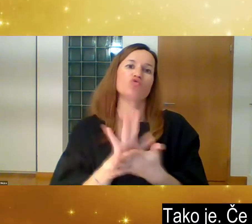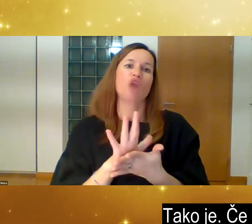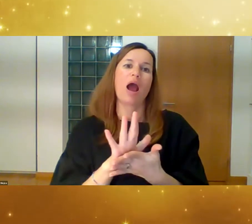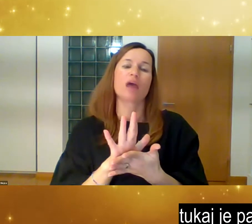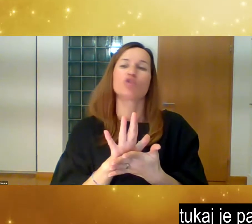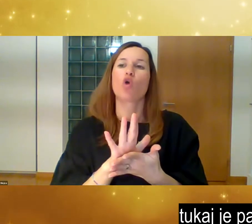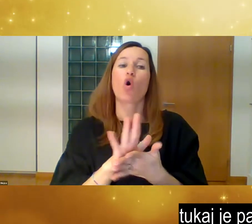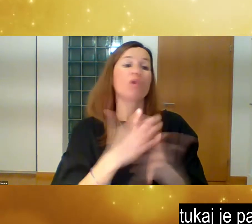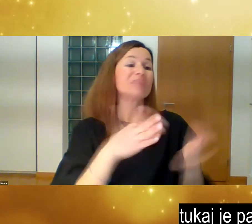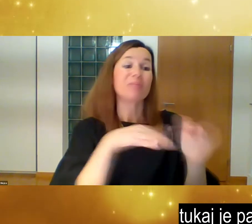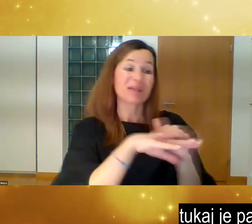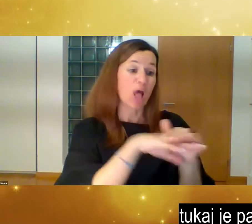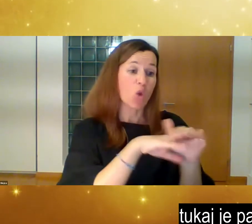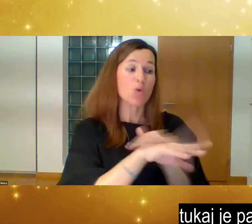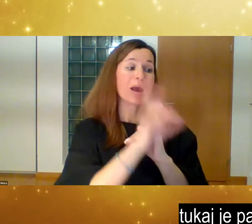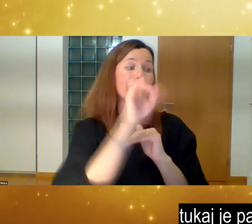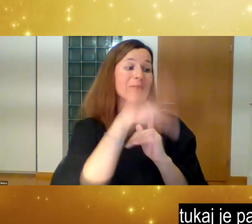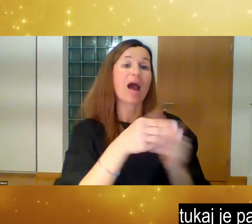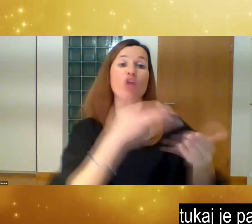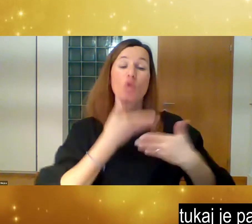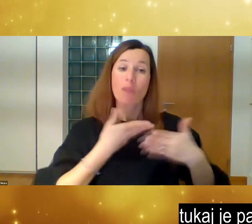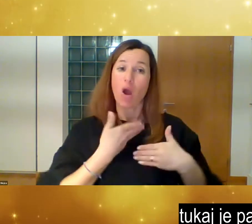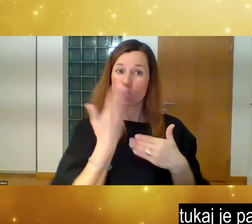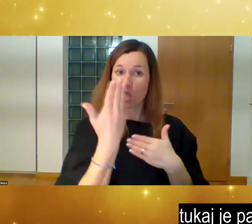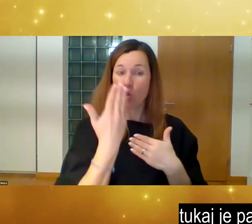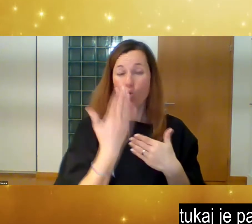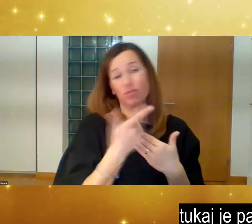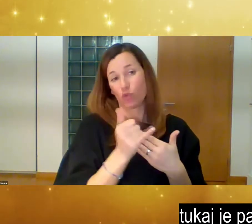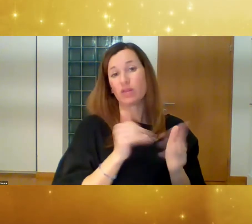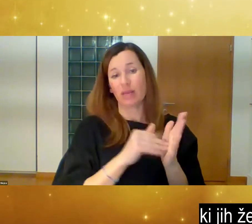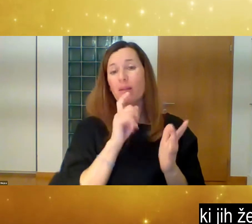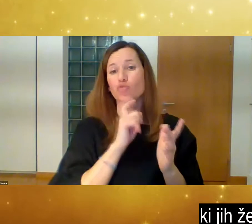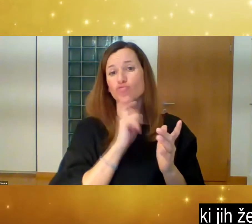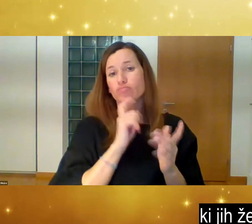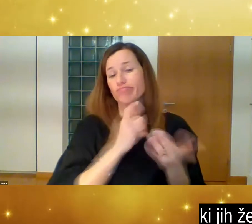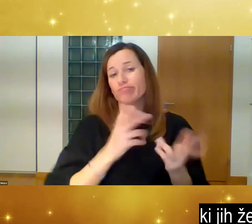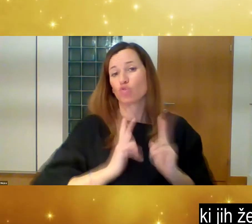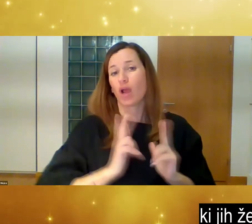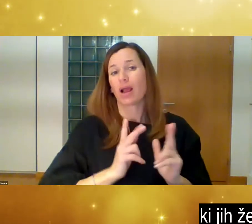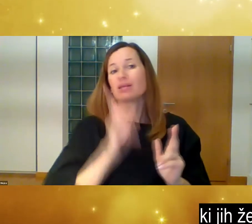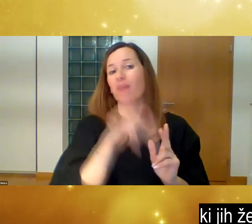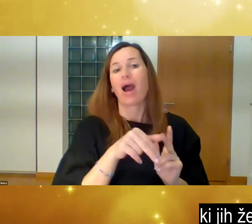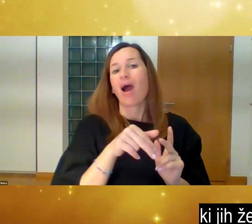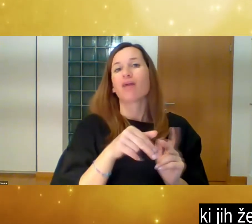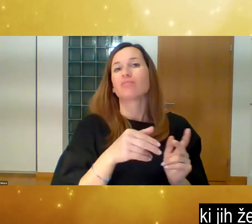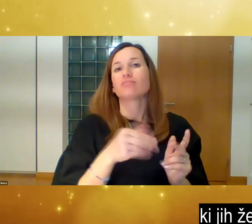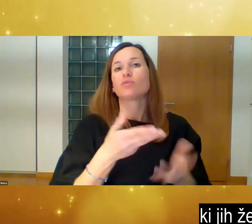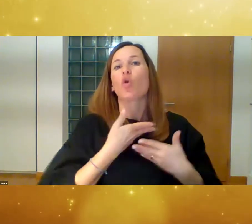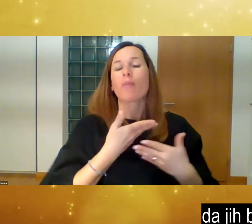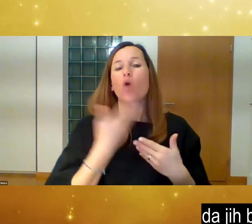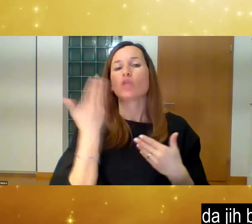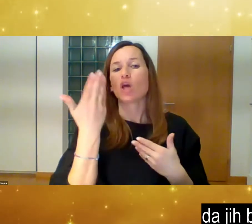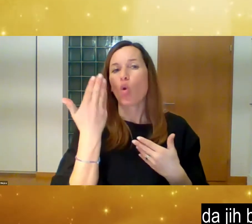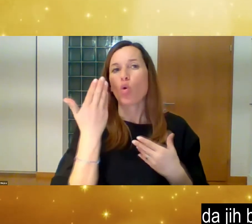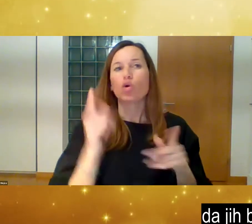dobavni rok, tukaj je pač dobavni rok, kot bom rekla, kot pri vseh ostalih stvareh, ki recimo jih želimo kupiti, pa nam povejo,